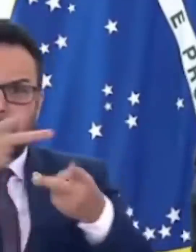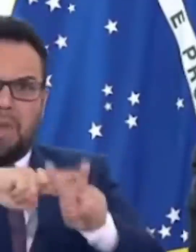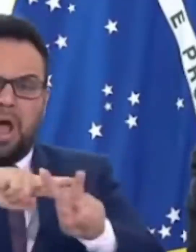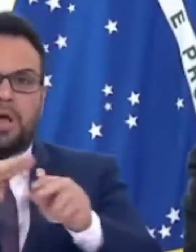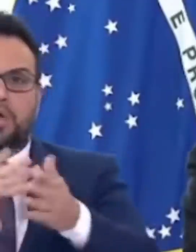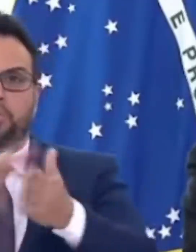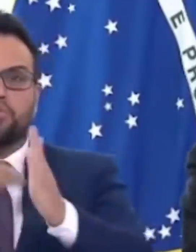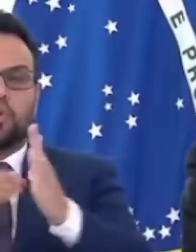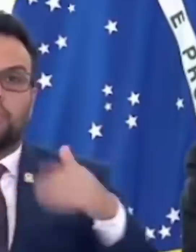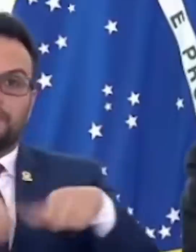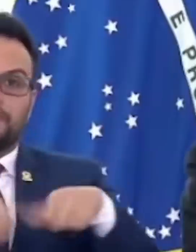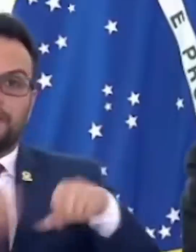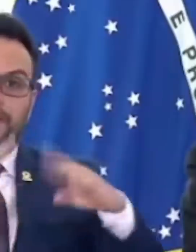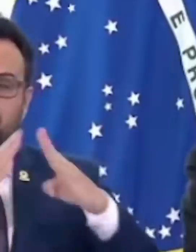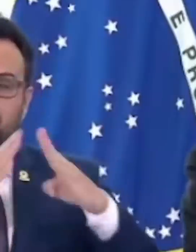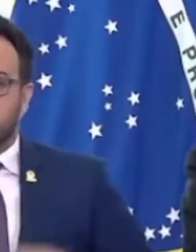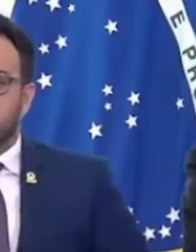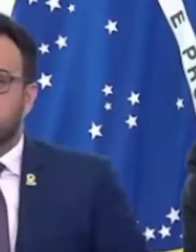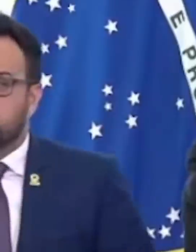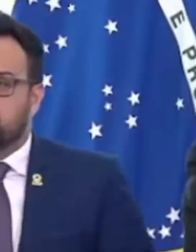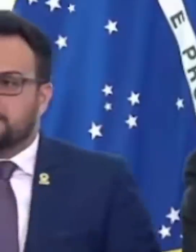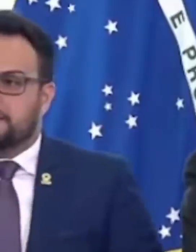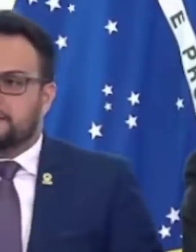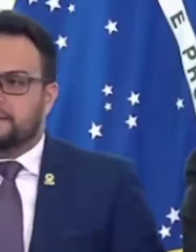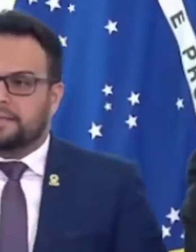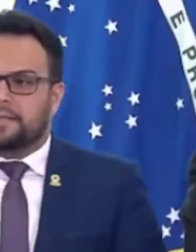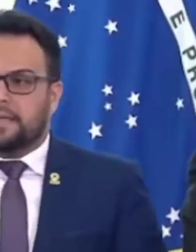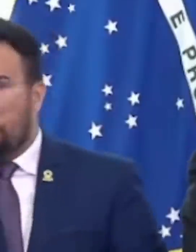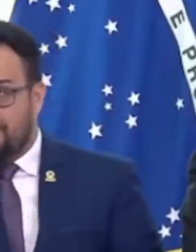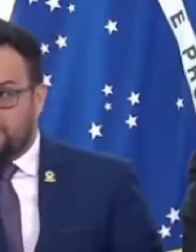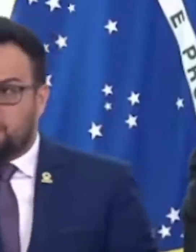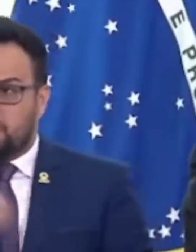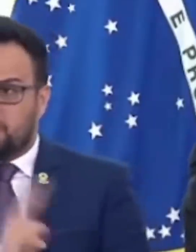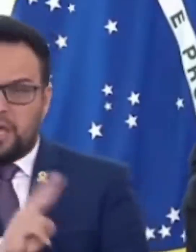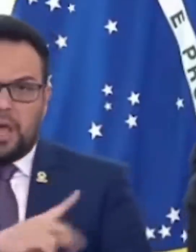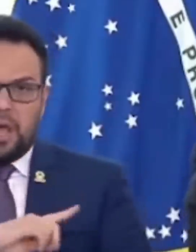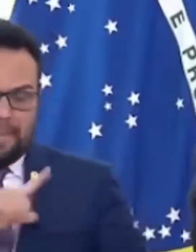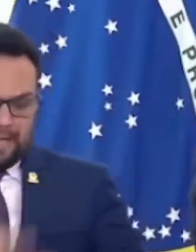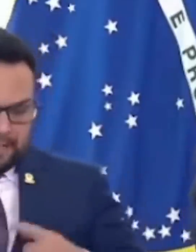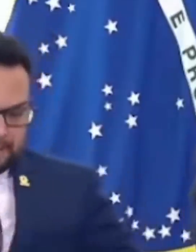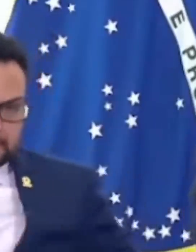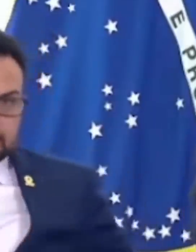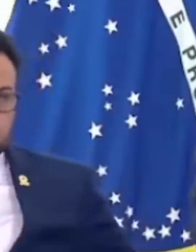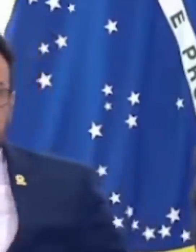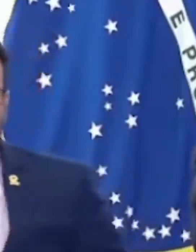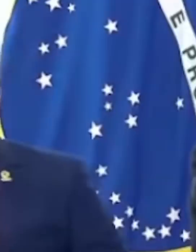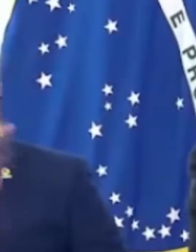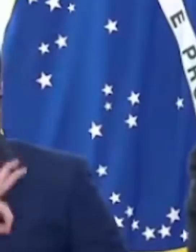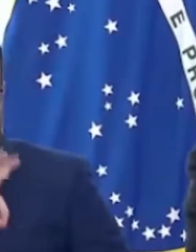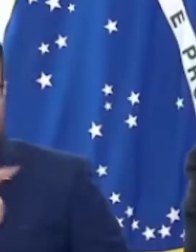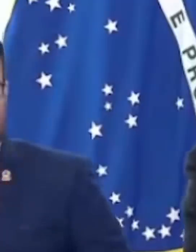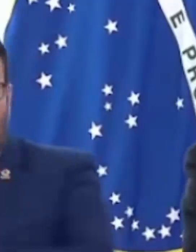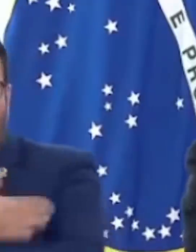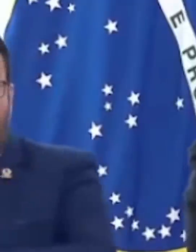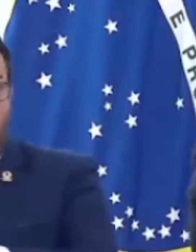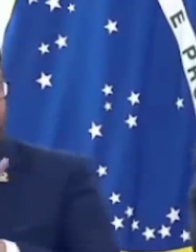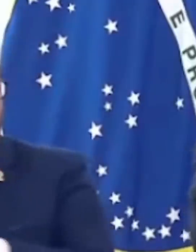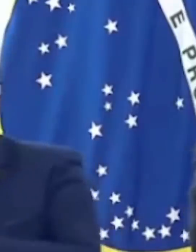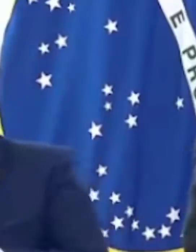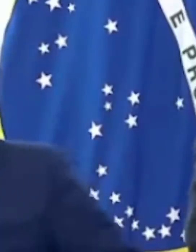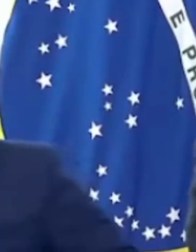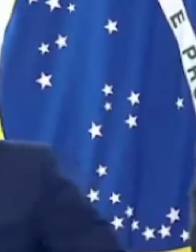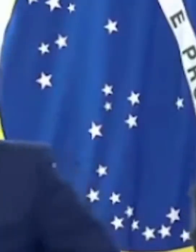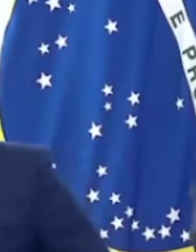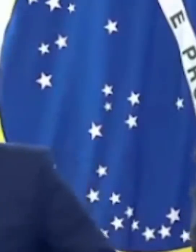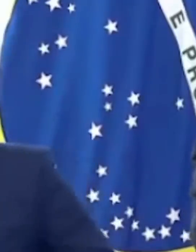guarda municipal na rua com cacetete. E que se exploda quem não tinha o que comer porque perdeu o seu